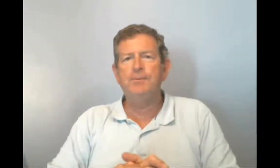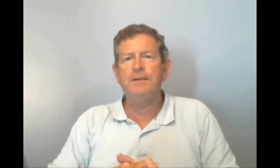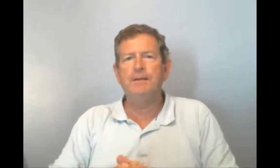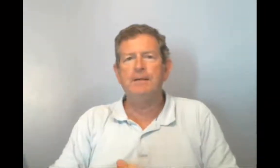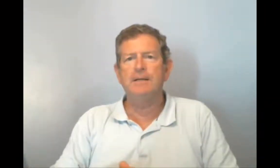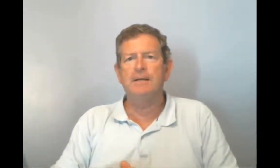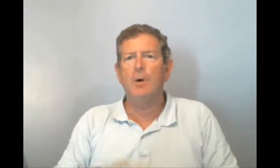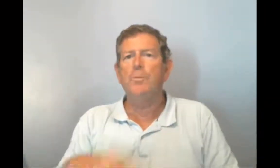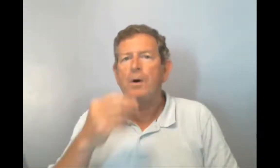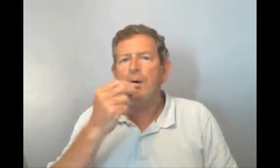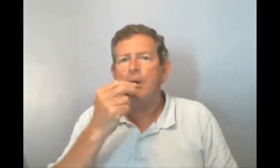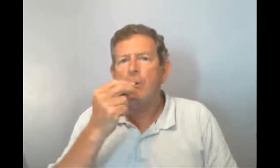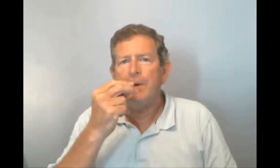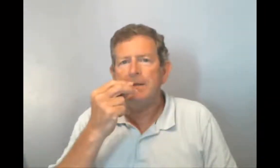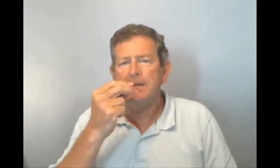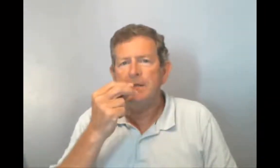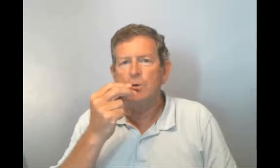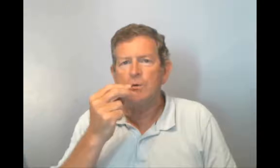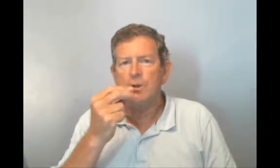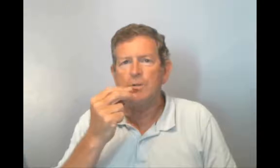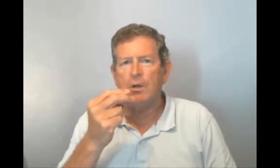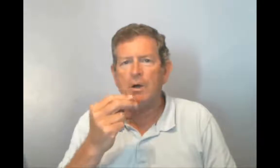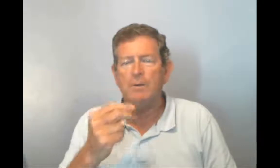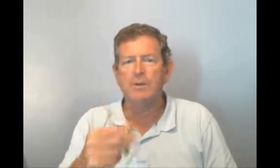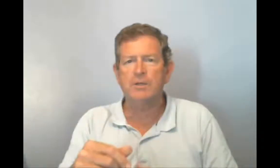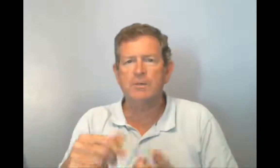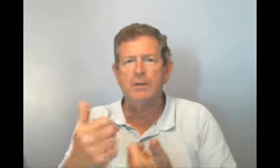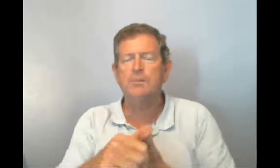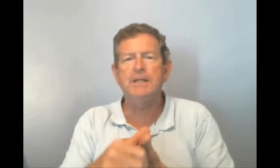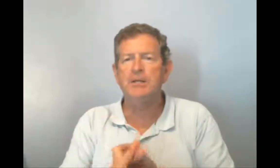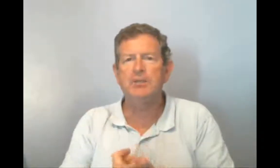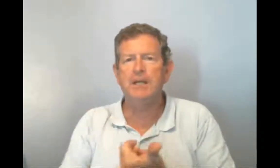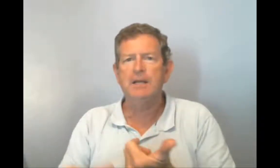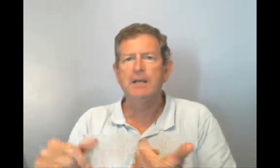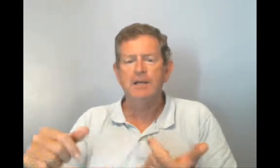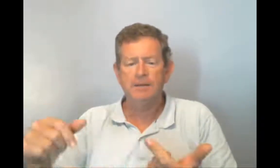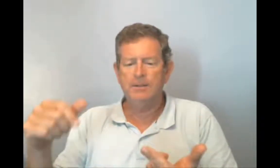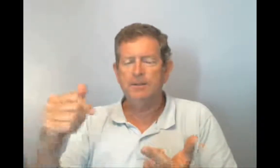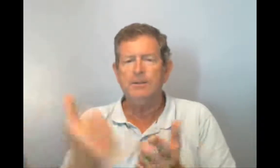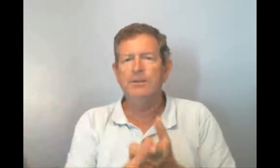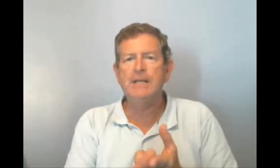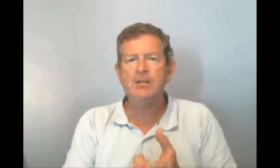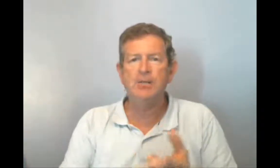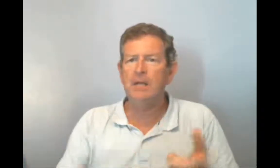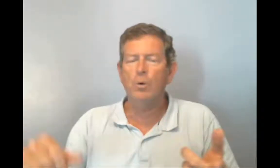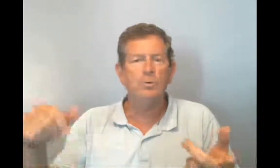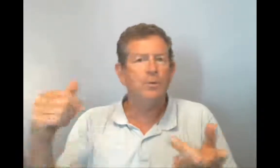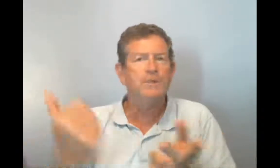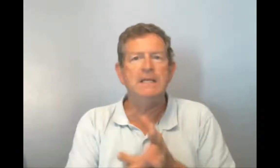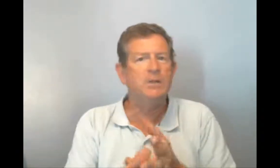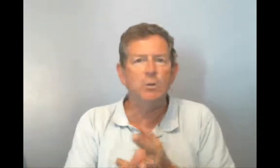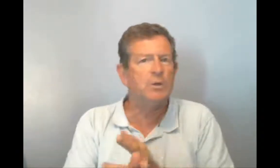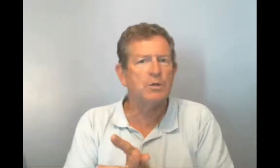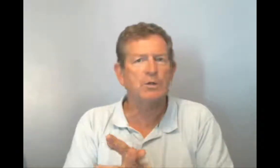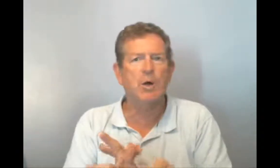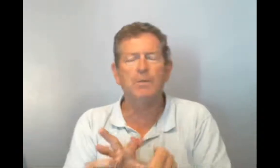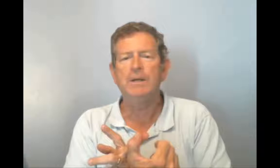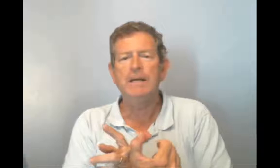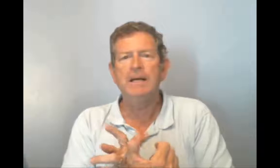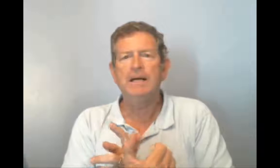puis, on prend les repas ici tous ensemble, que ce soit le petit déjeuner, le déjeuner, où on dîne tous ensemble.